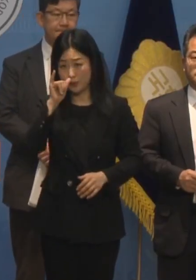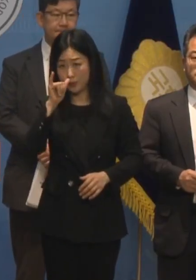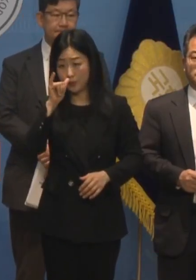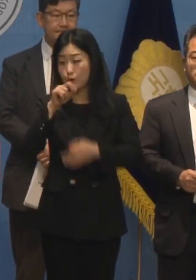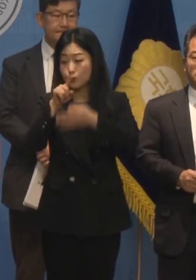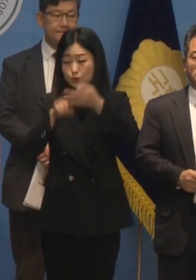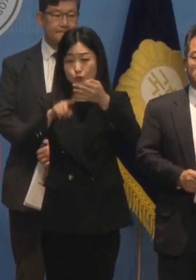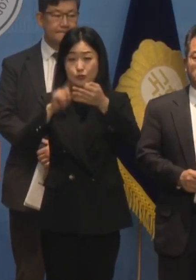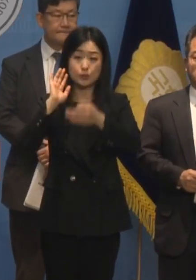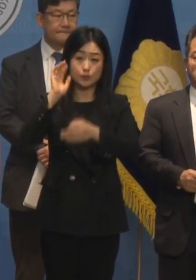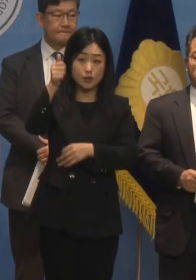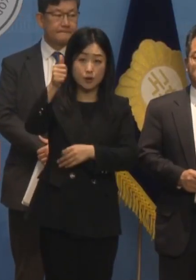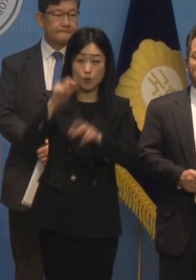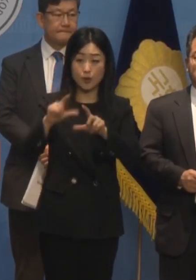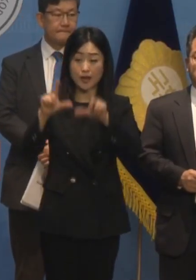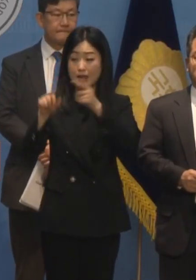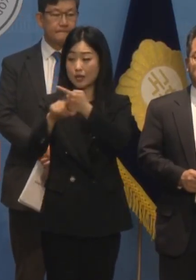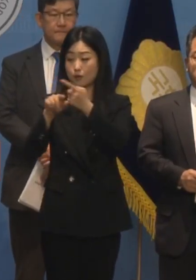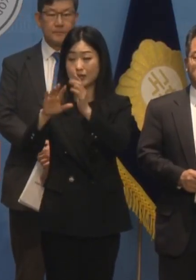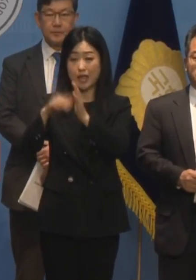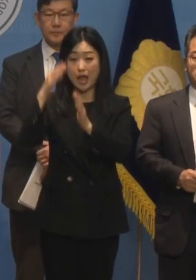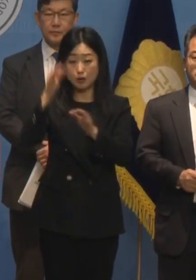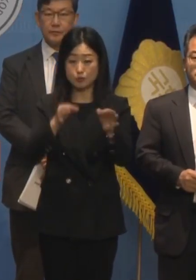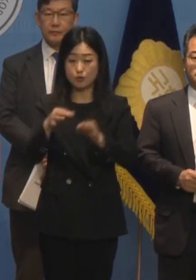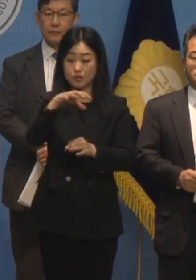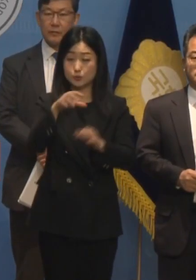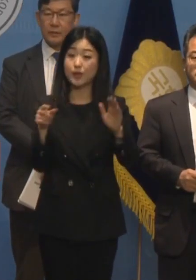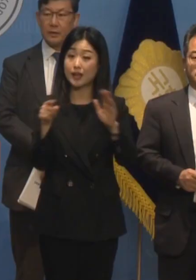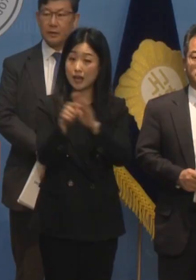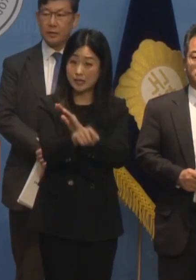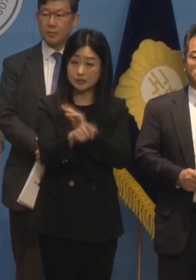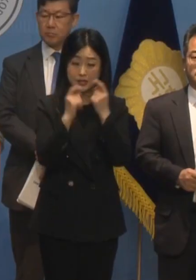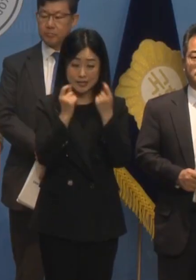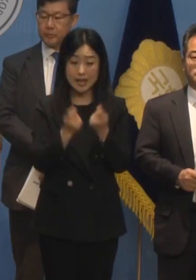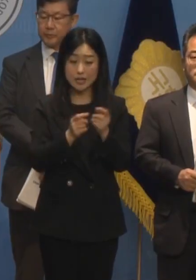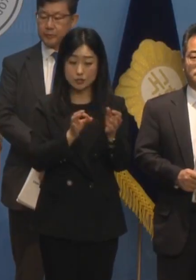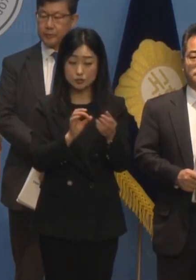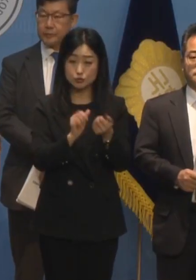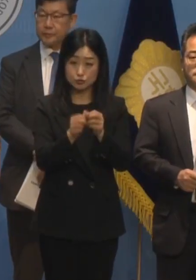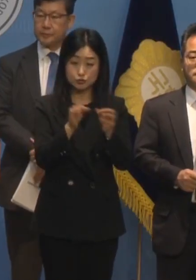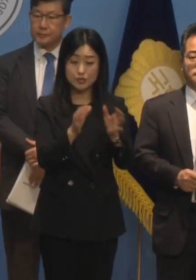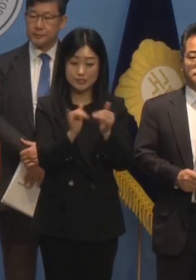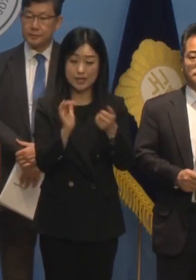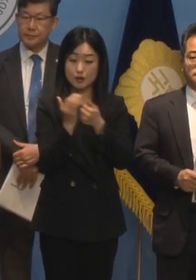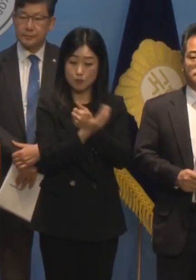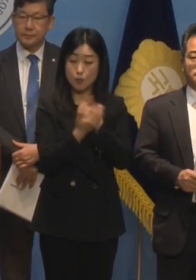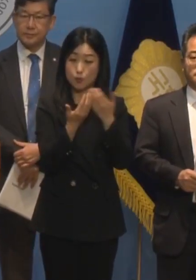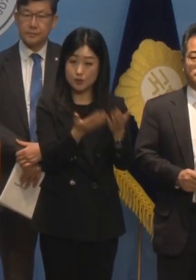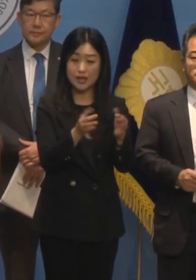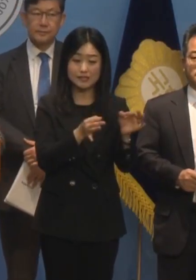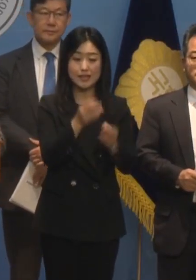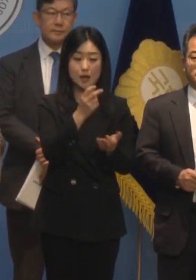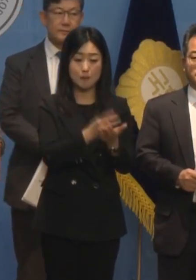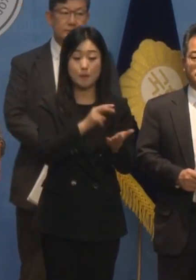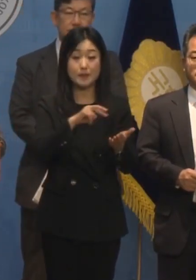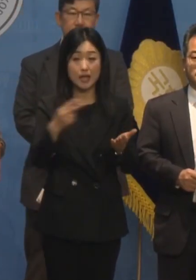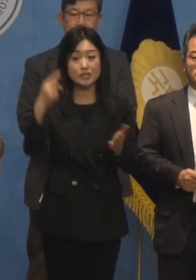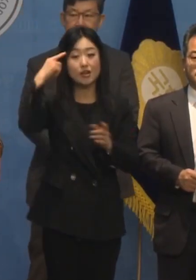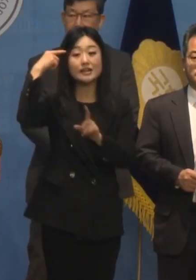윤석열 대통령은 올해 1월 한국거래소에서 소액 주주의 이익 제고를 위한 상법 개정을